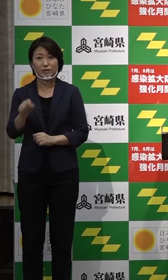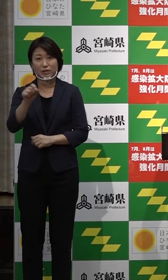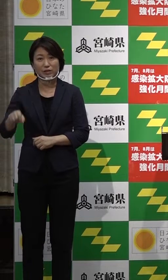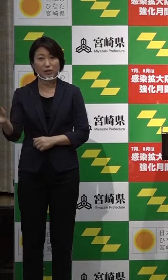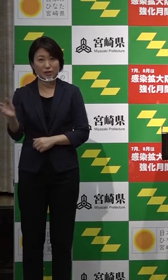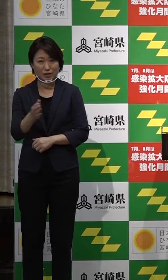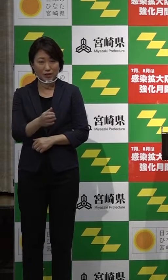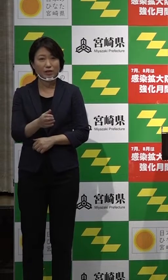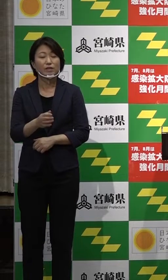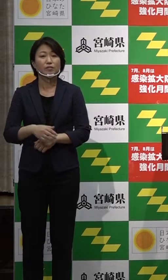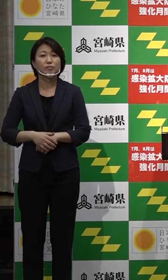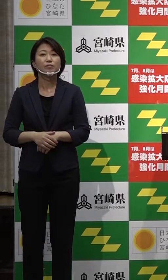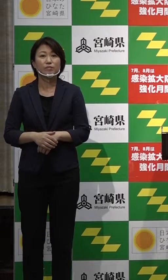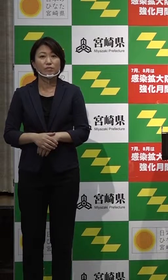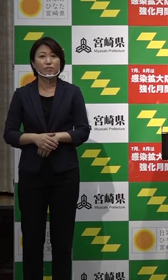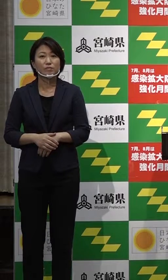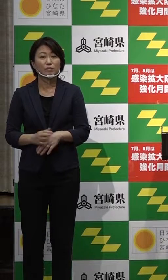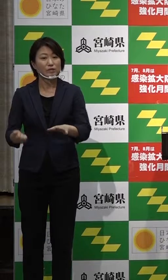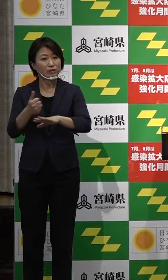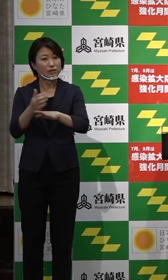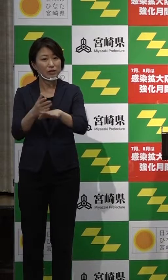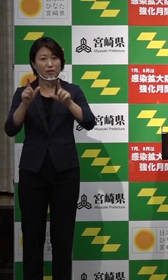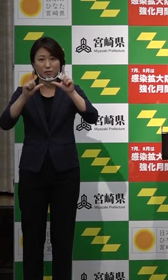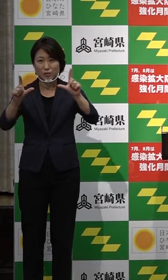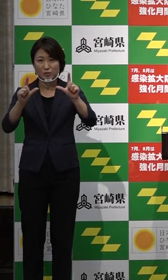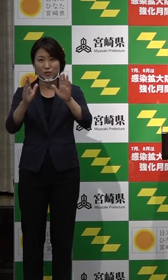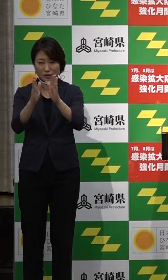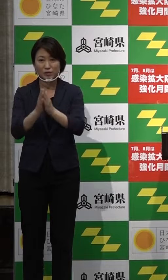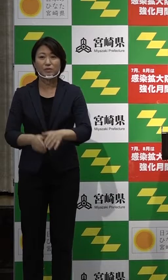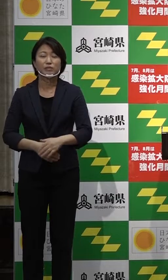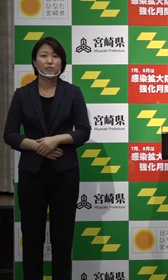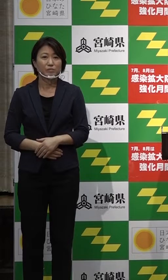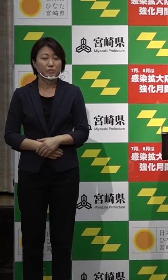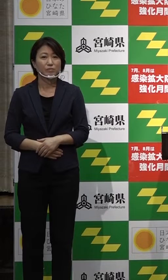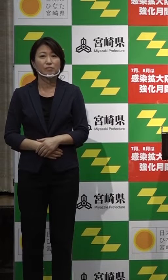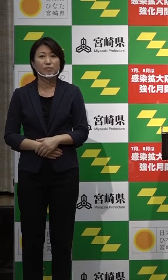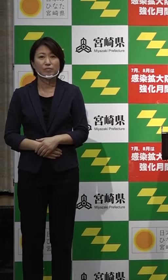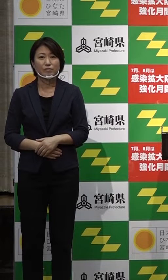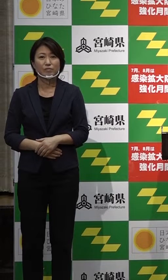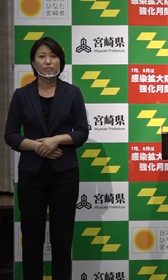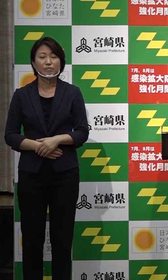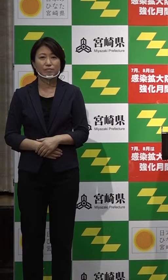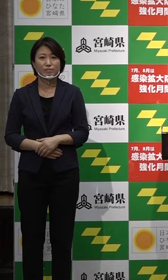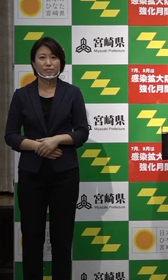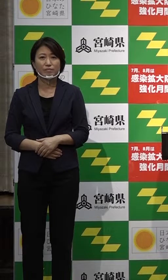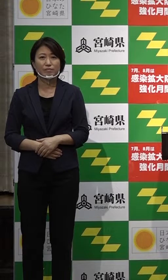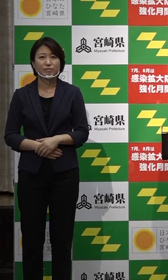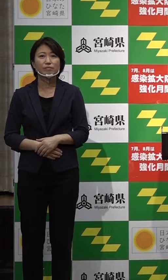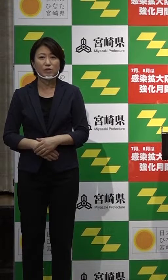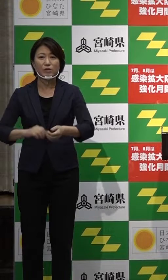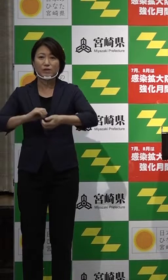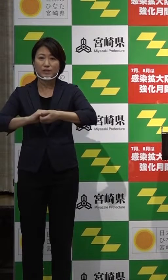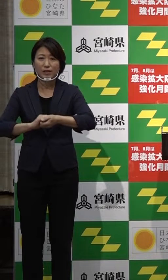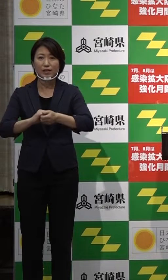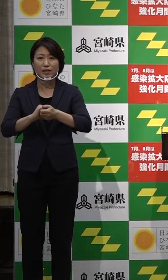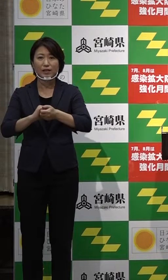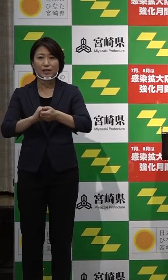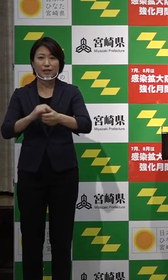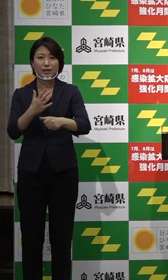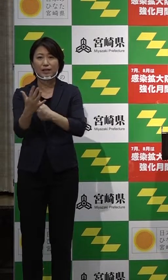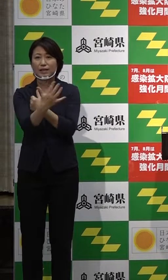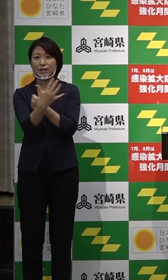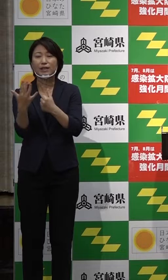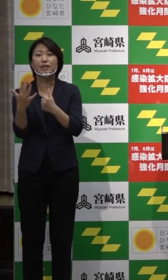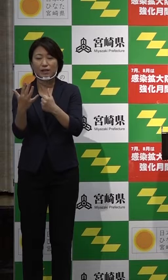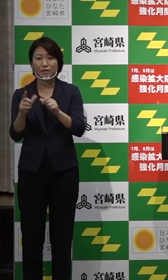それでは時間になりましたので、小町氏から発表をお願いいたします。 はい、この定例会見での発表事項